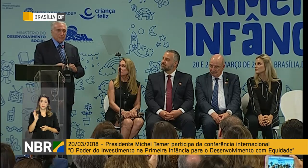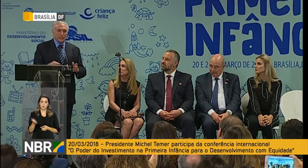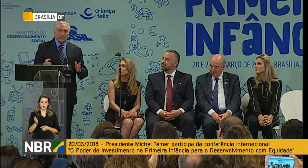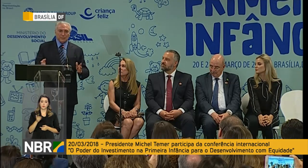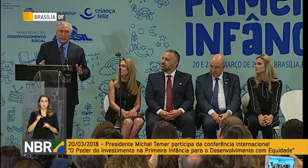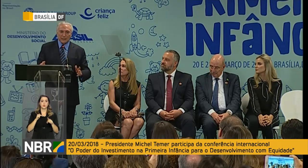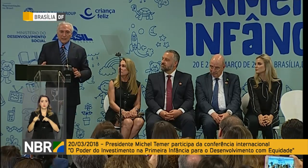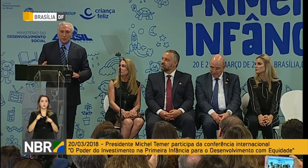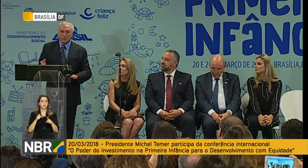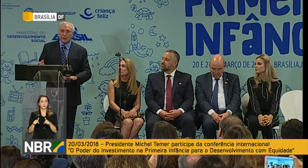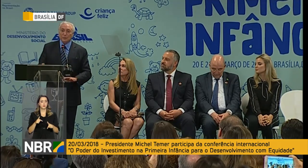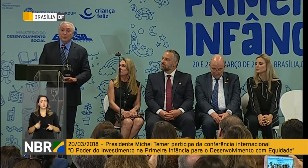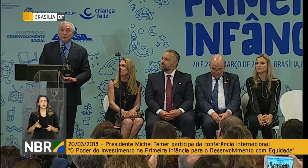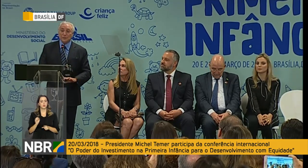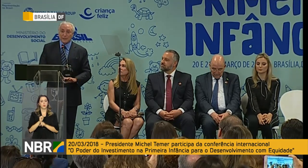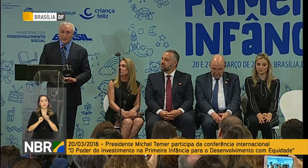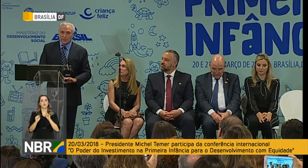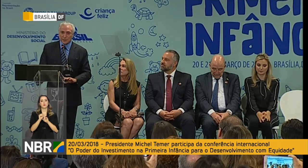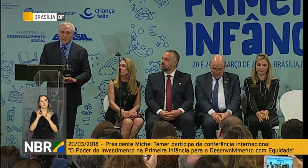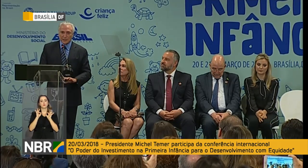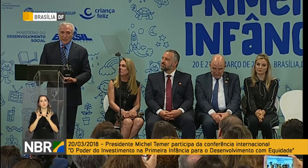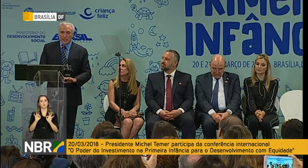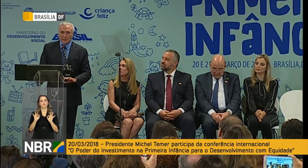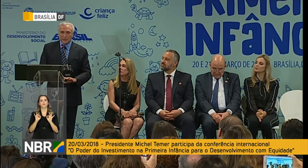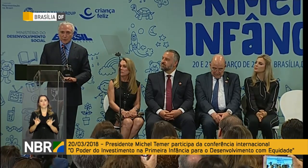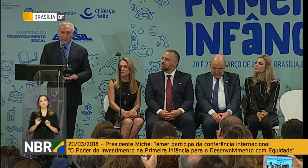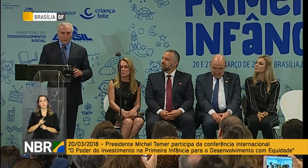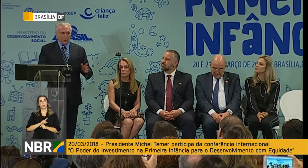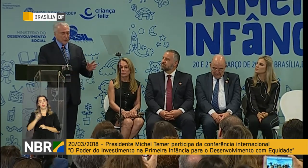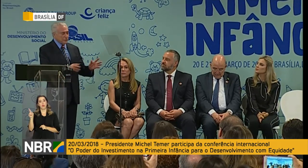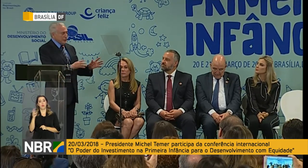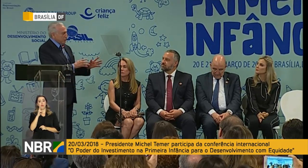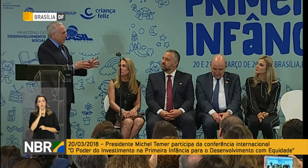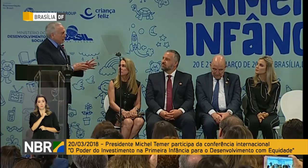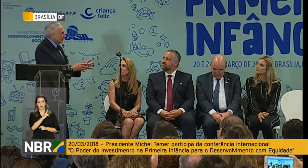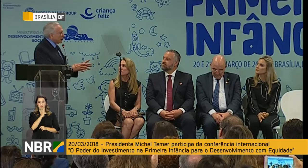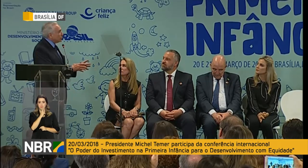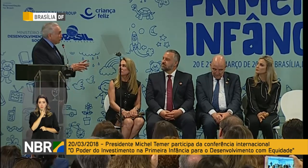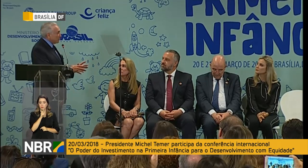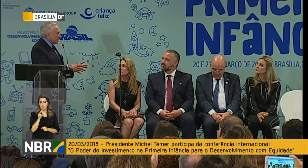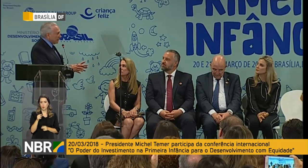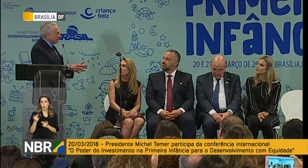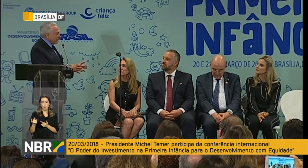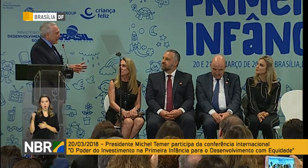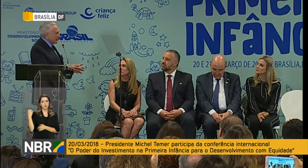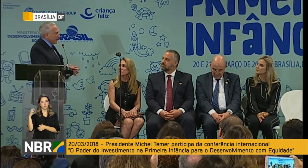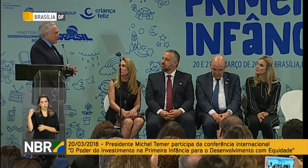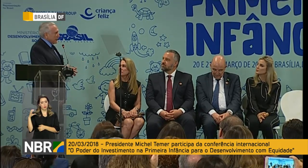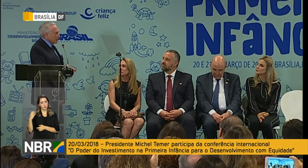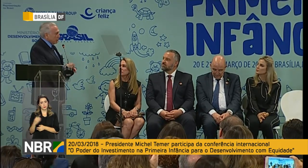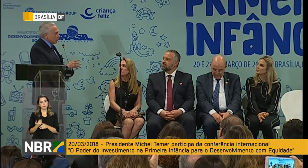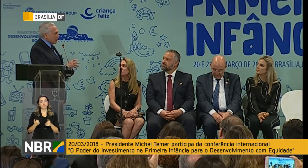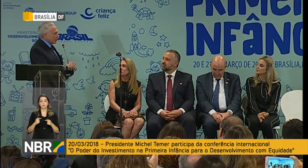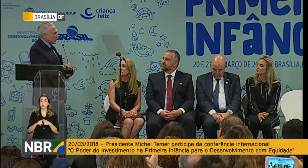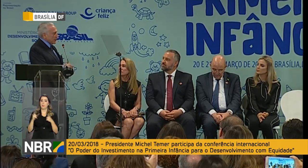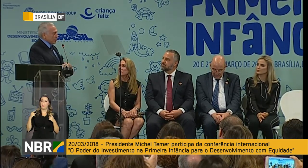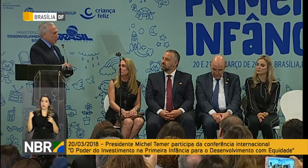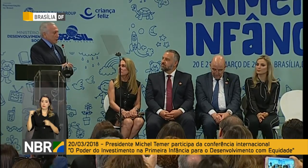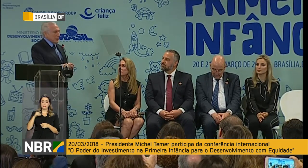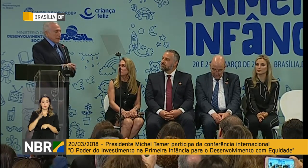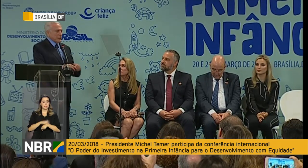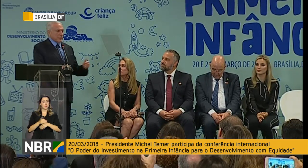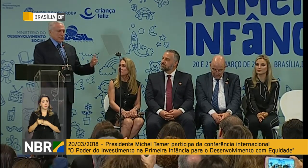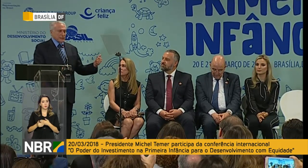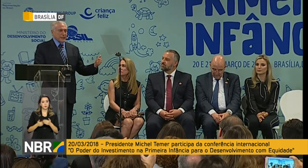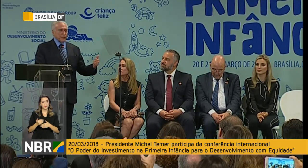um trabalho também social muito eficiente lá em Roraima, como é feito na Colômbia, não é? Mas, ao longo desse